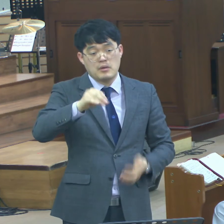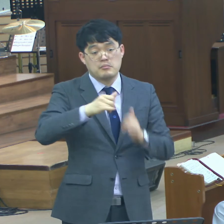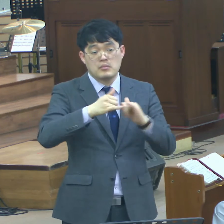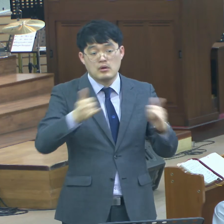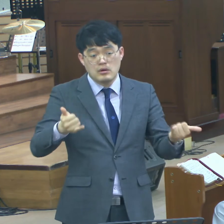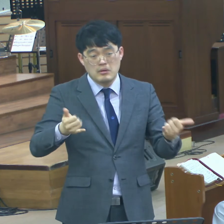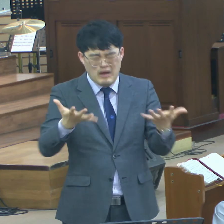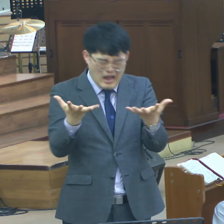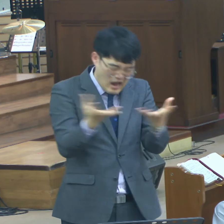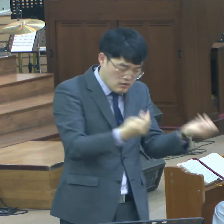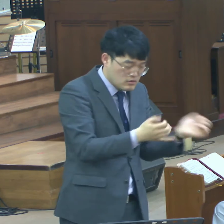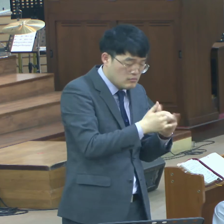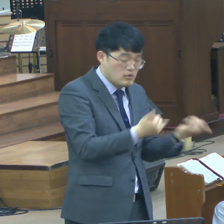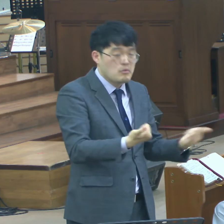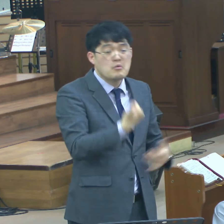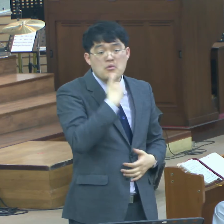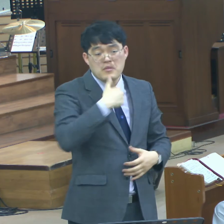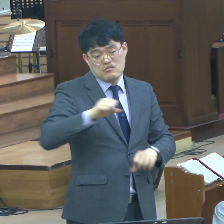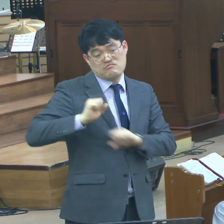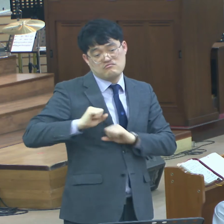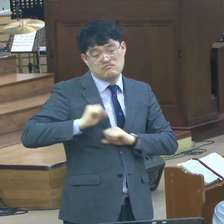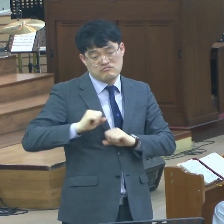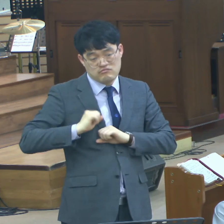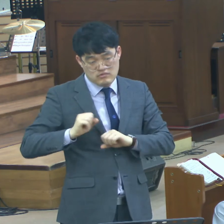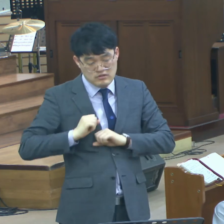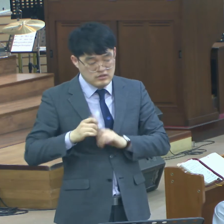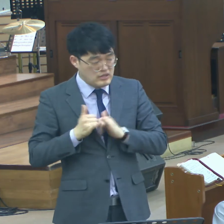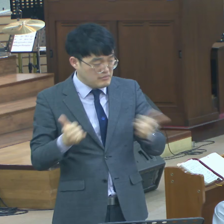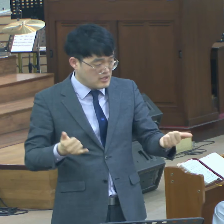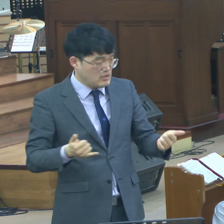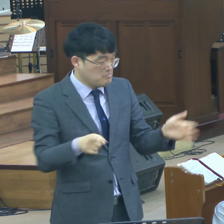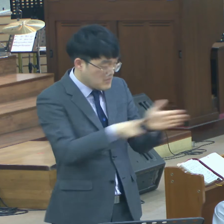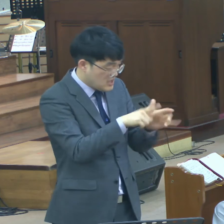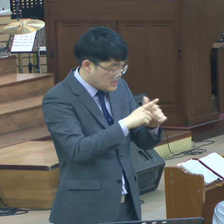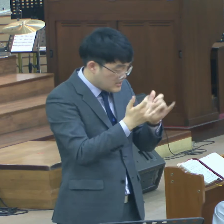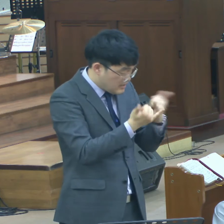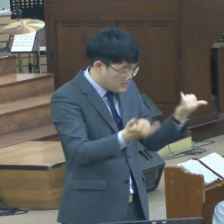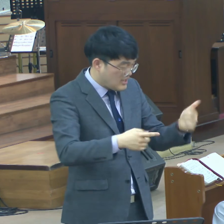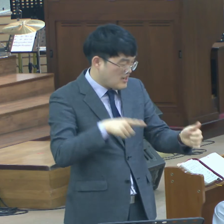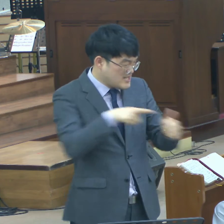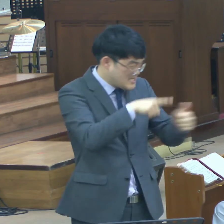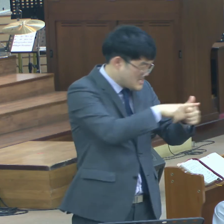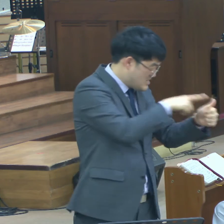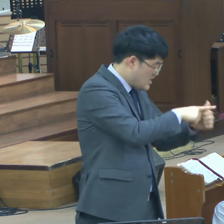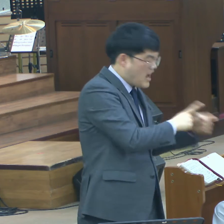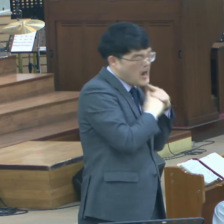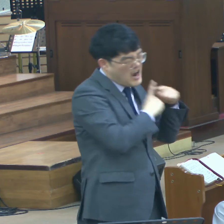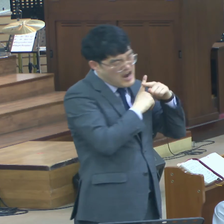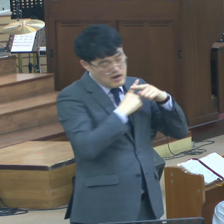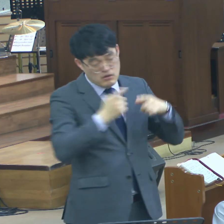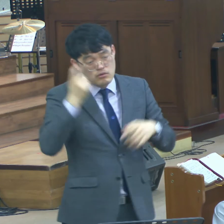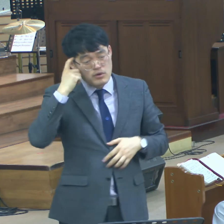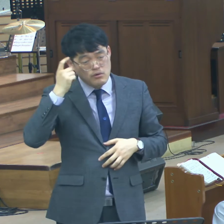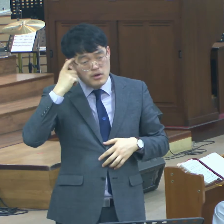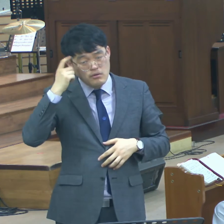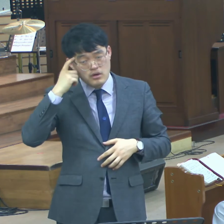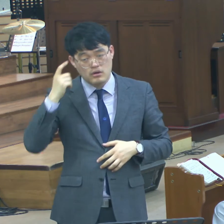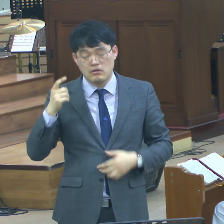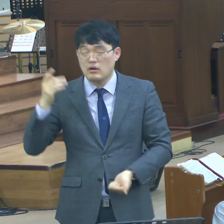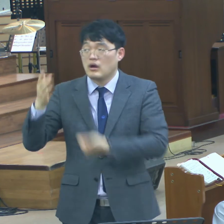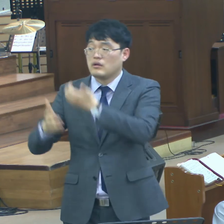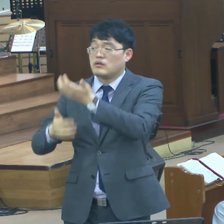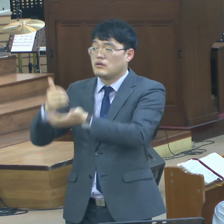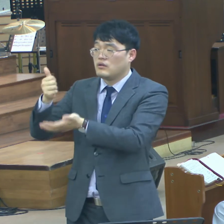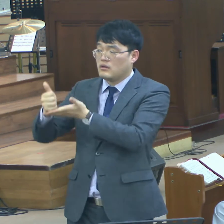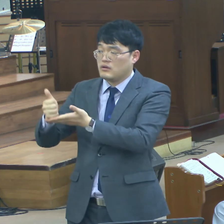칼에 의해서 죽임을 당해야 됩니까? 왜 하나님은 그게 뭐십니까? 왜 그럽니까? 라고 여러분 중에 용서하지 않고 심판하신 하나님을 비판하실